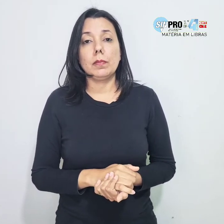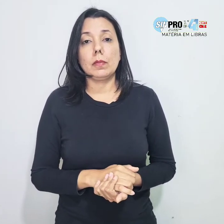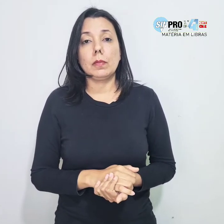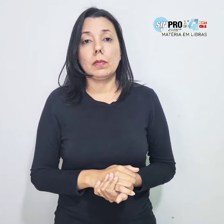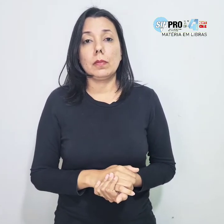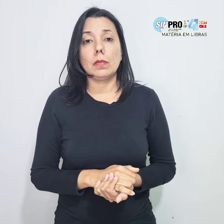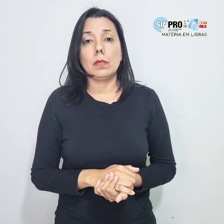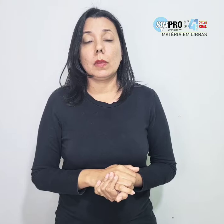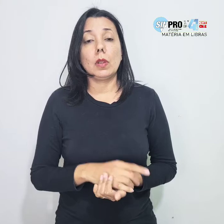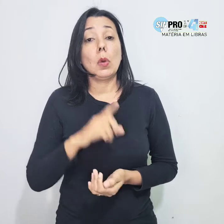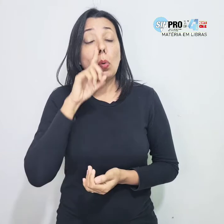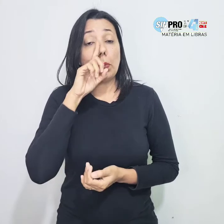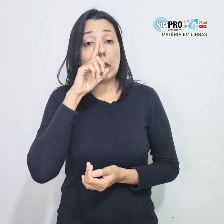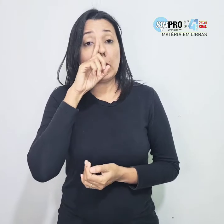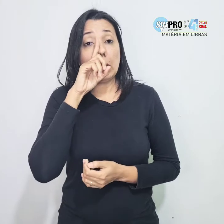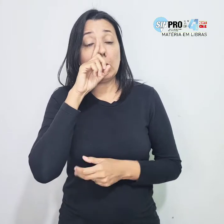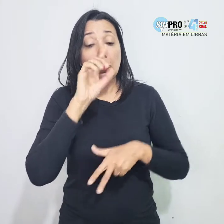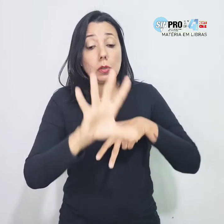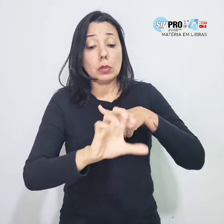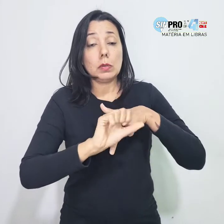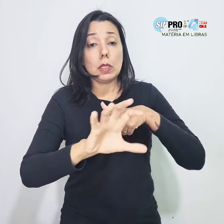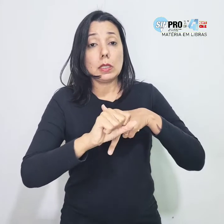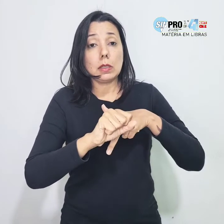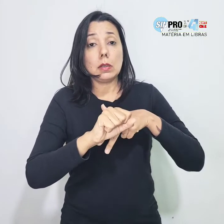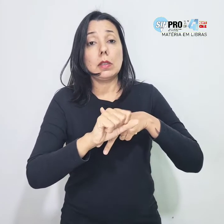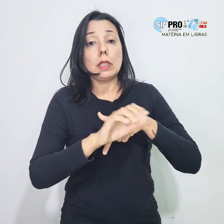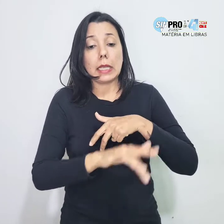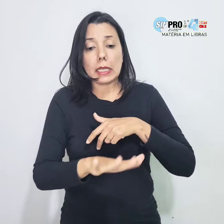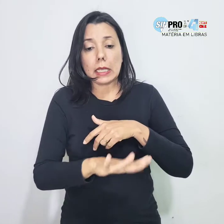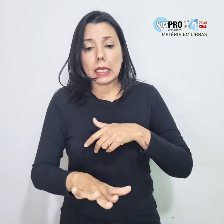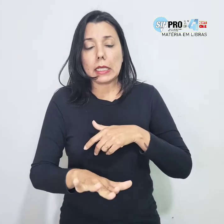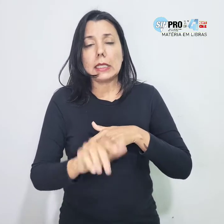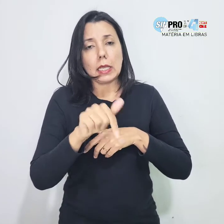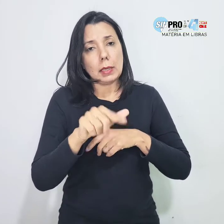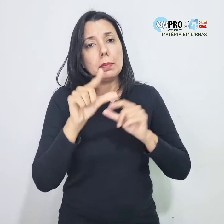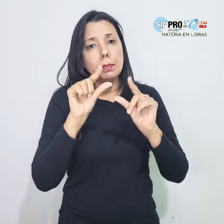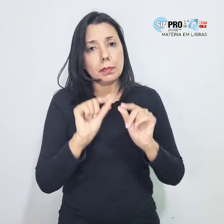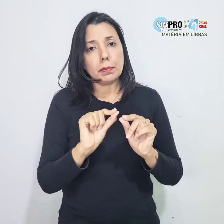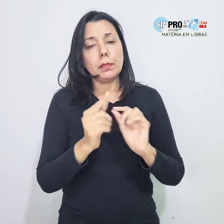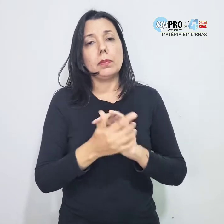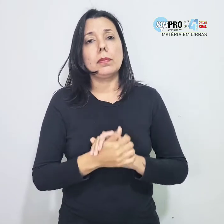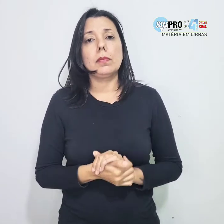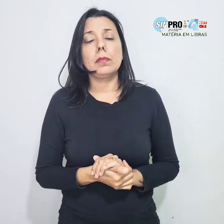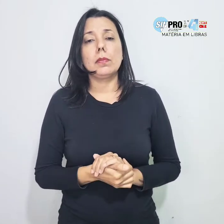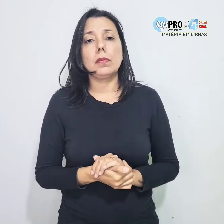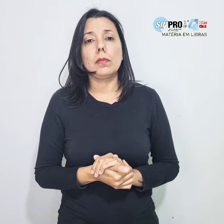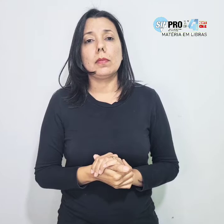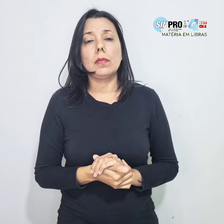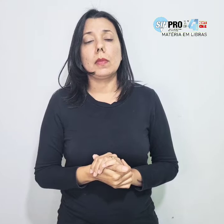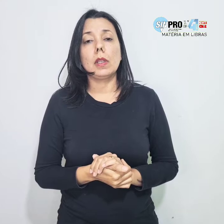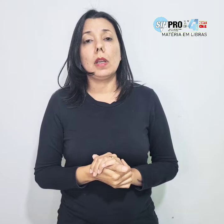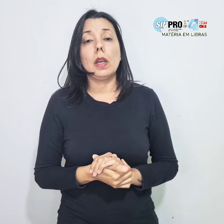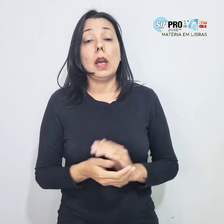O risco de infecção entre as crianças foi considerado pequeno. A situação mais